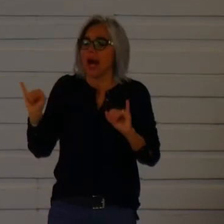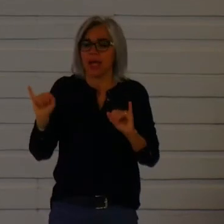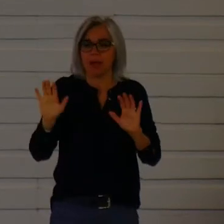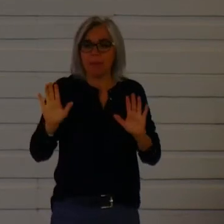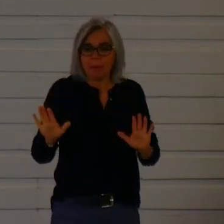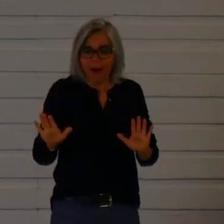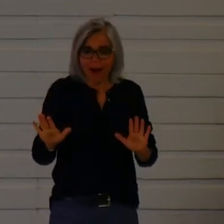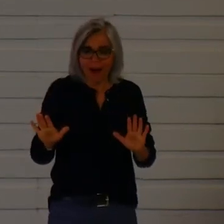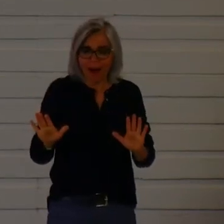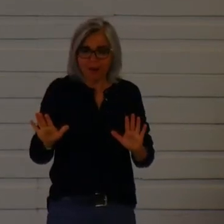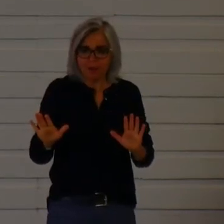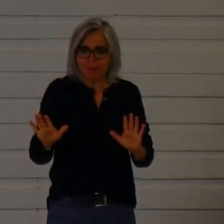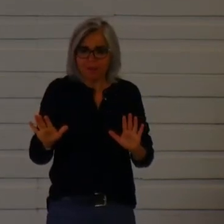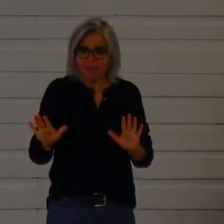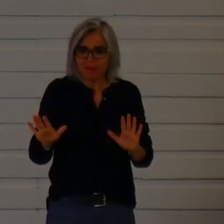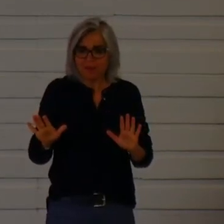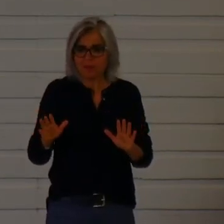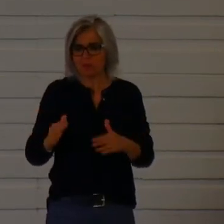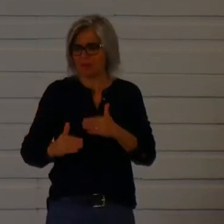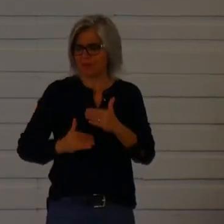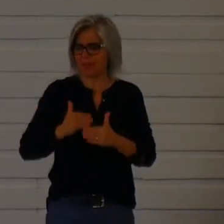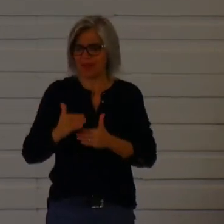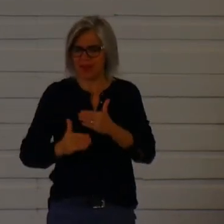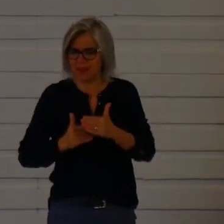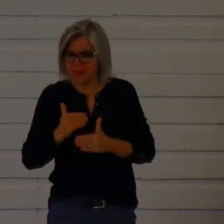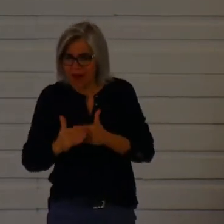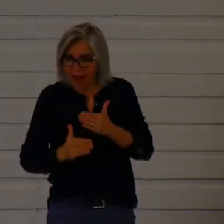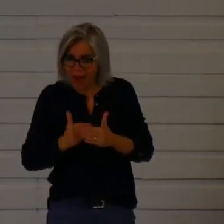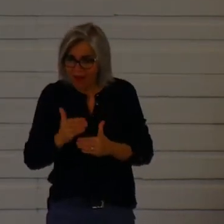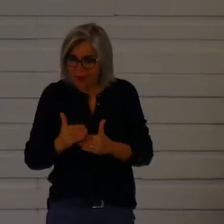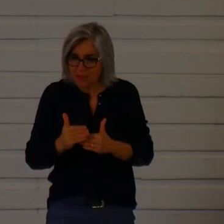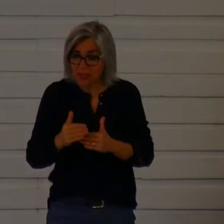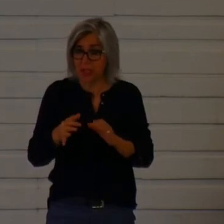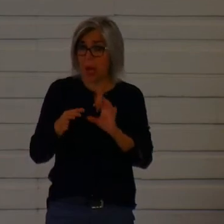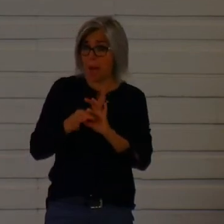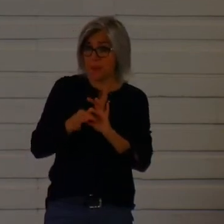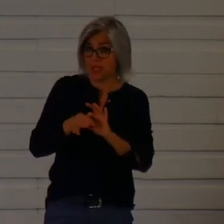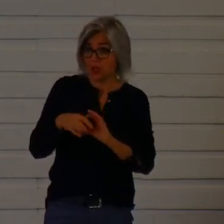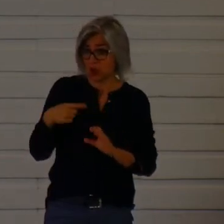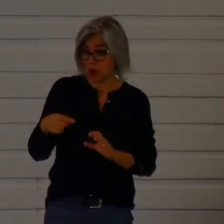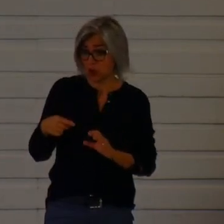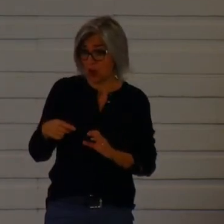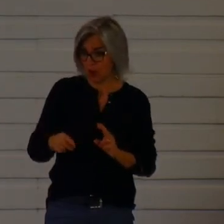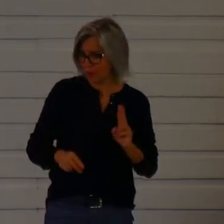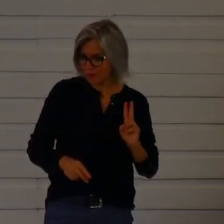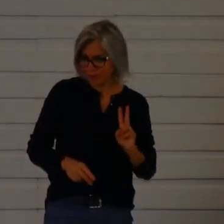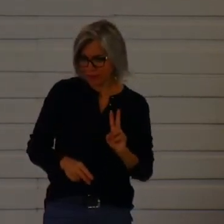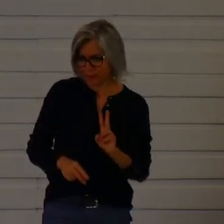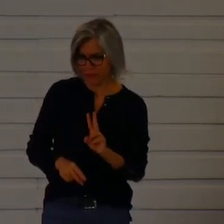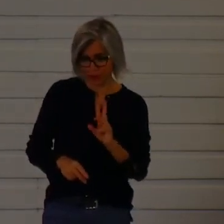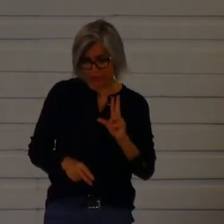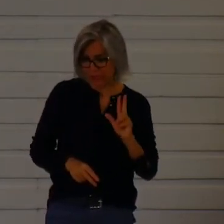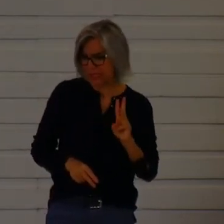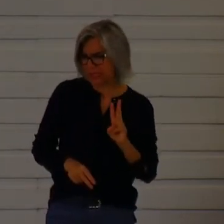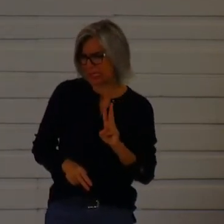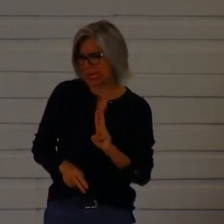crisi dottrinale, perché gli iniziarono a dire: ma Dio non permette queste cose, ma perché se è venuto questo vuol dire